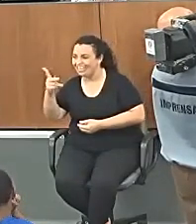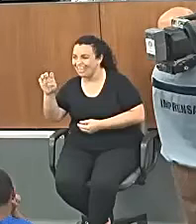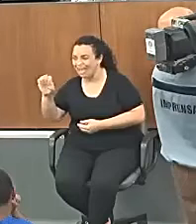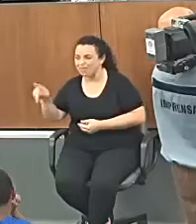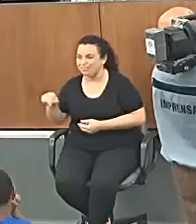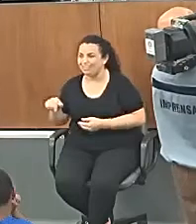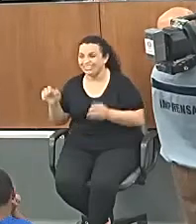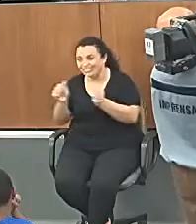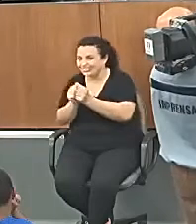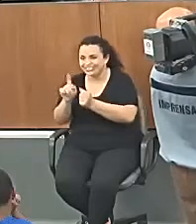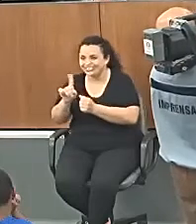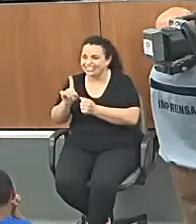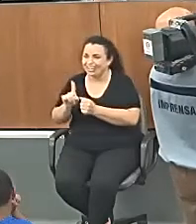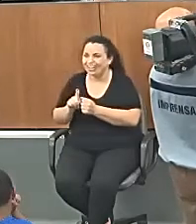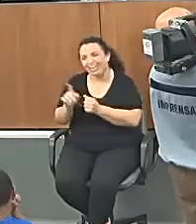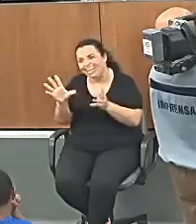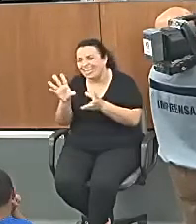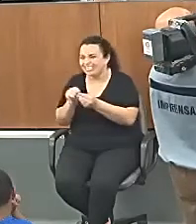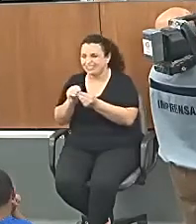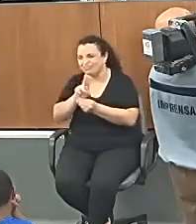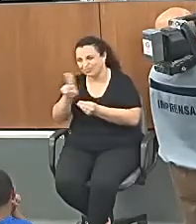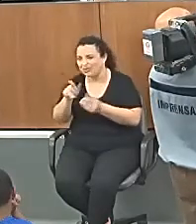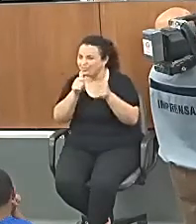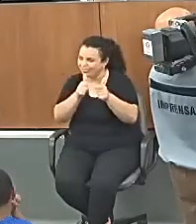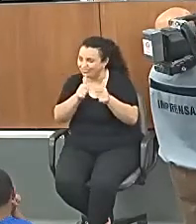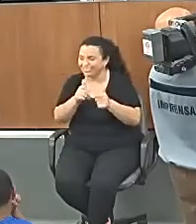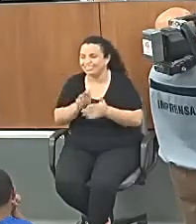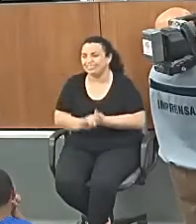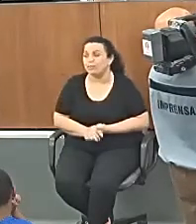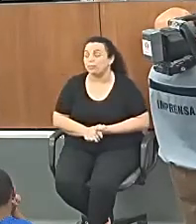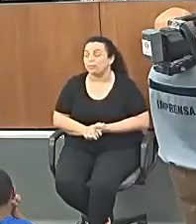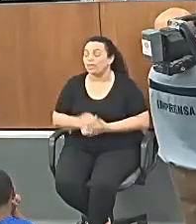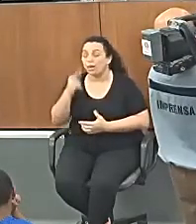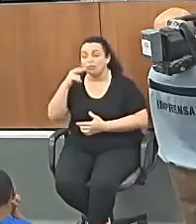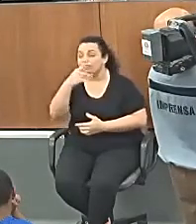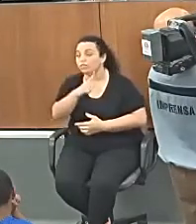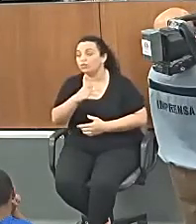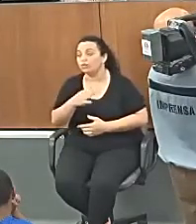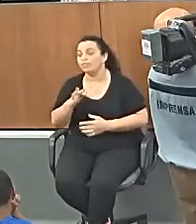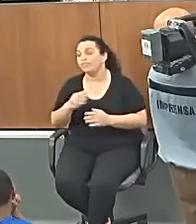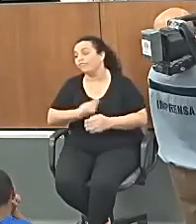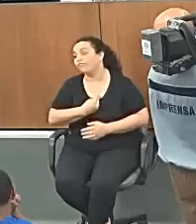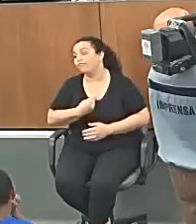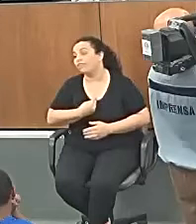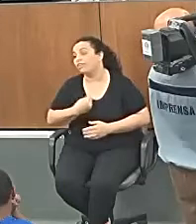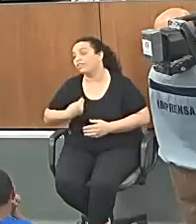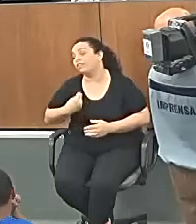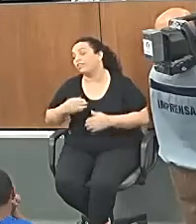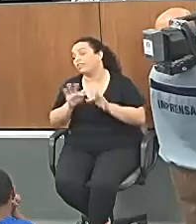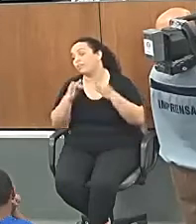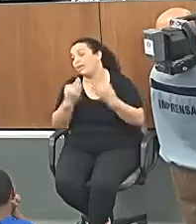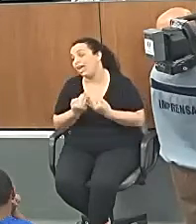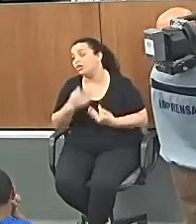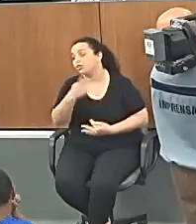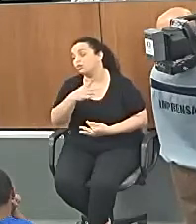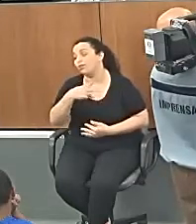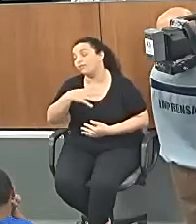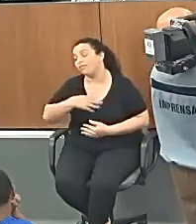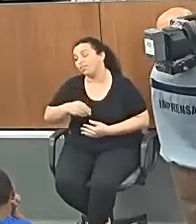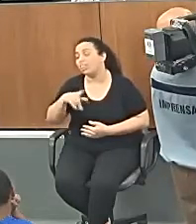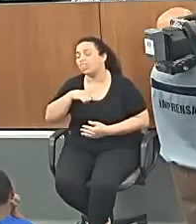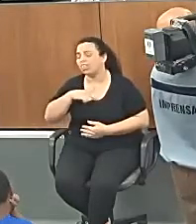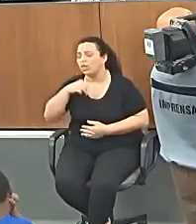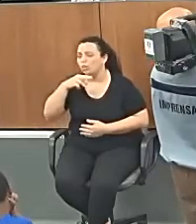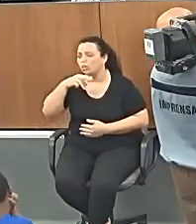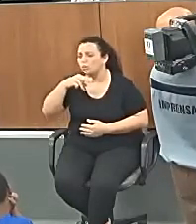conhecia através do filho dele o marcelo aro uma luta muito grande em relação aos doentes raros e nós temos aqui